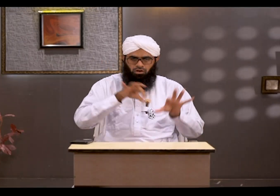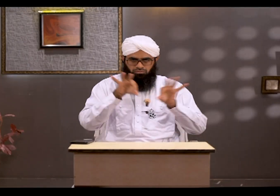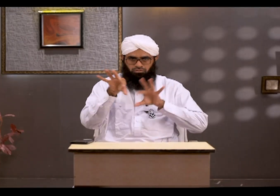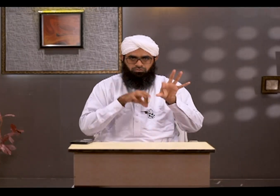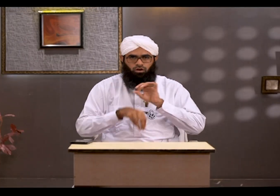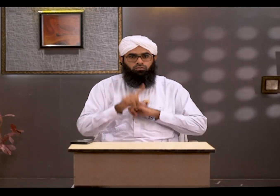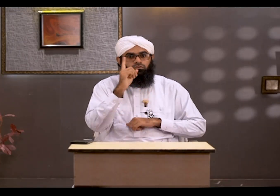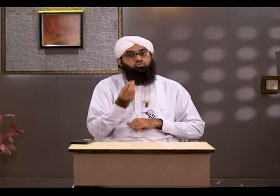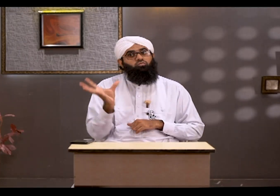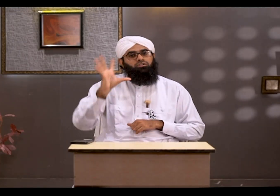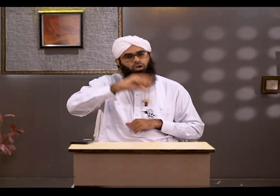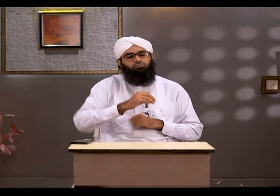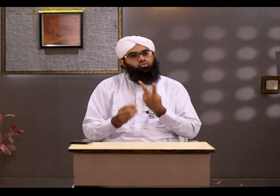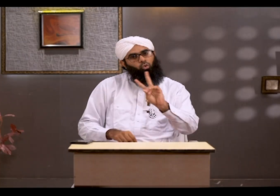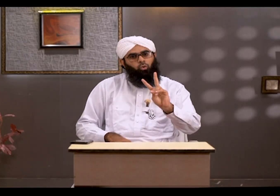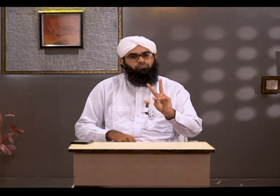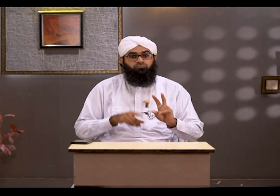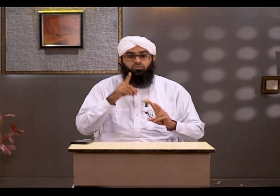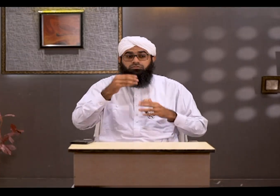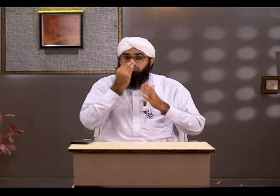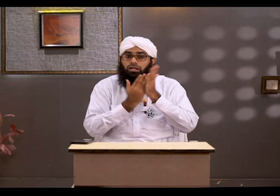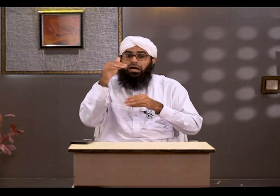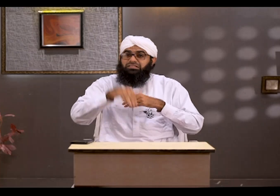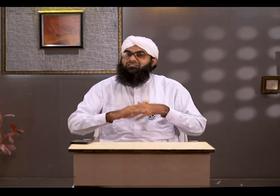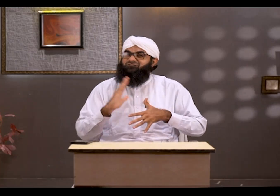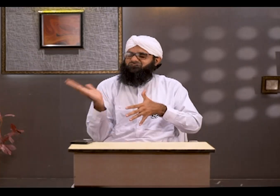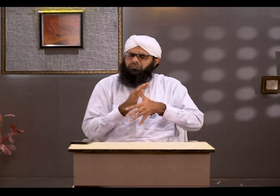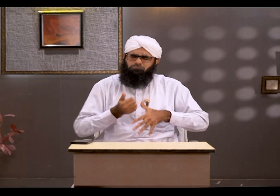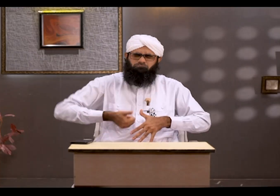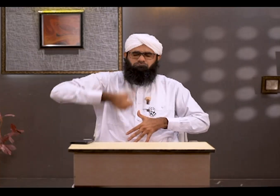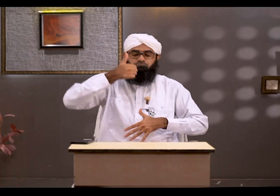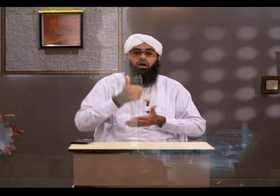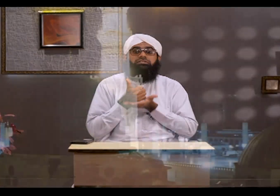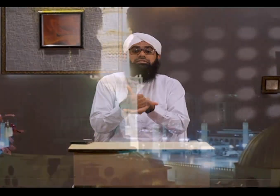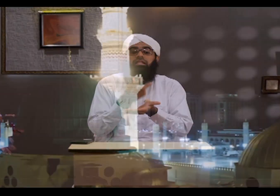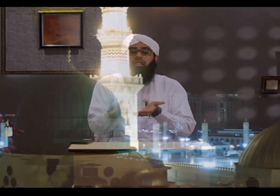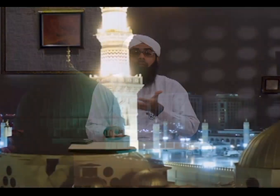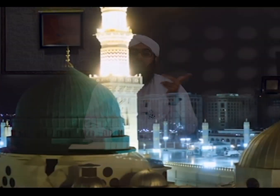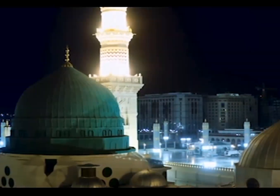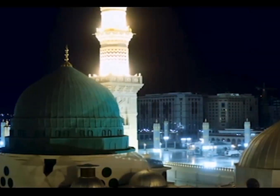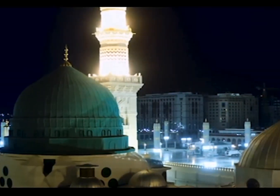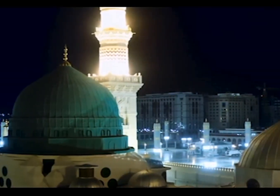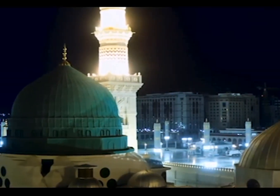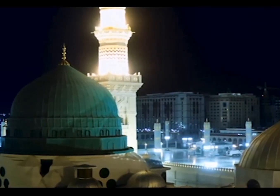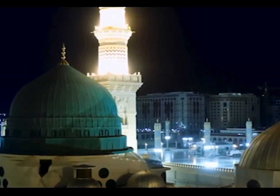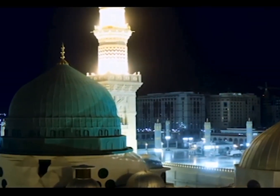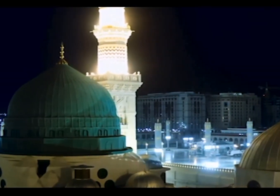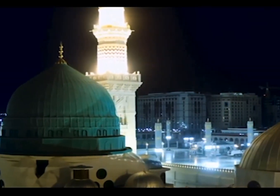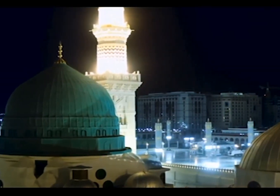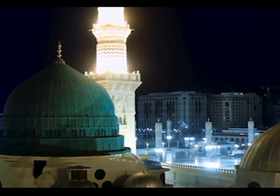کو جنت میں سب سے بڑی نعمت جو ملے گی وہ اللہ پاک کا دیدار ہے۔ صلو علی الحبیب صلی اللہ علی محمد صلی